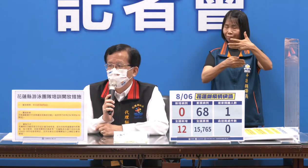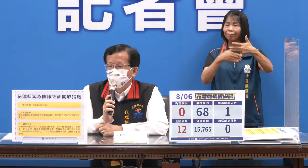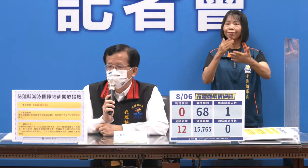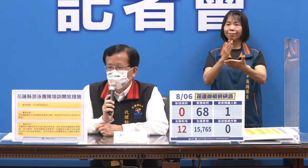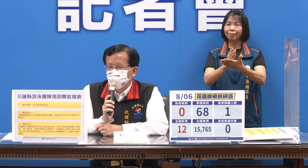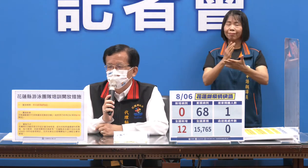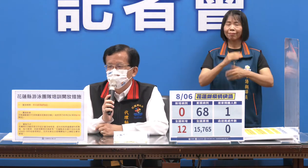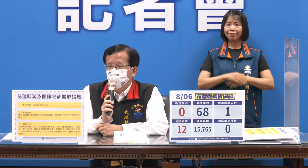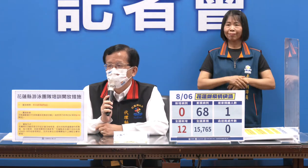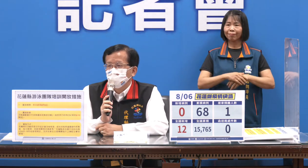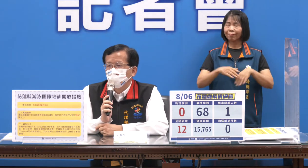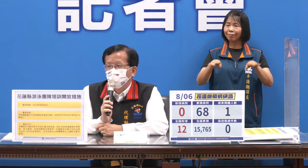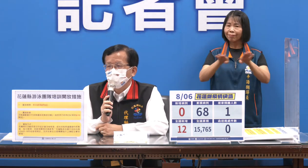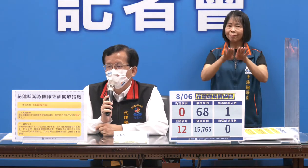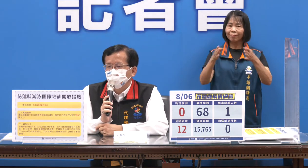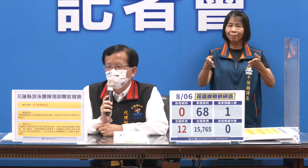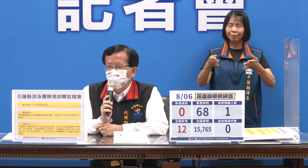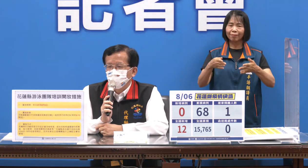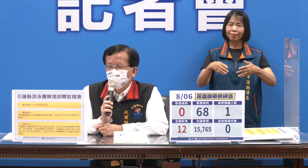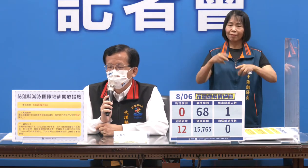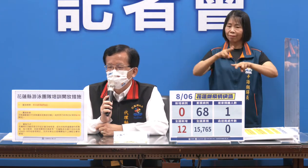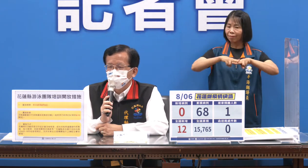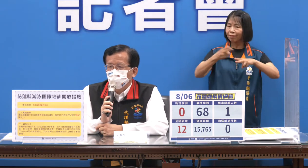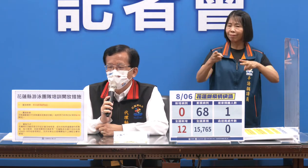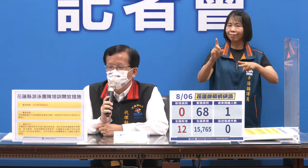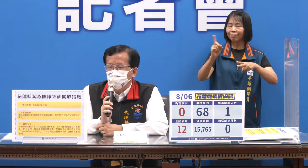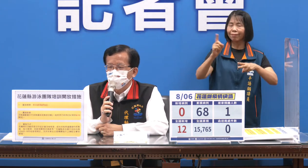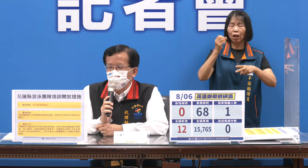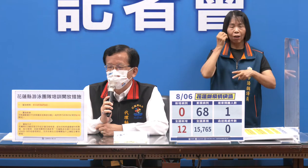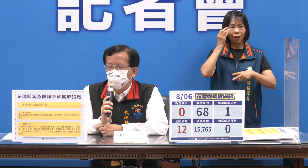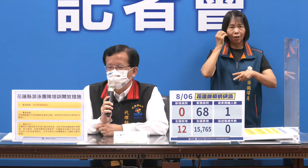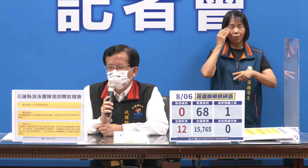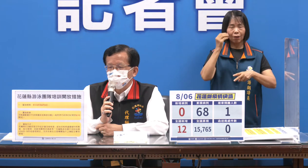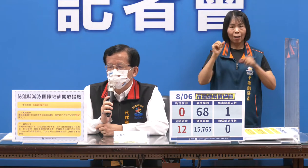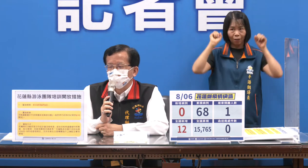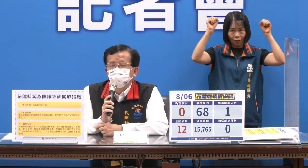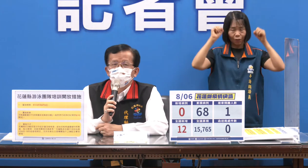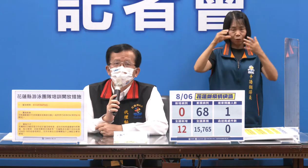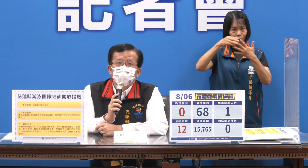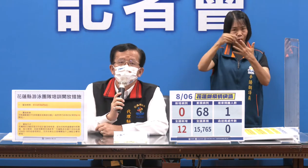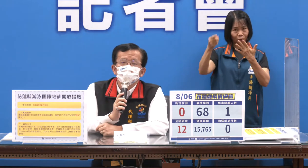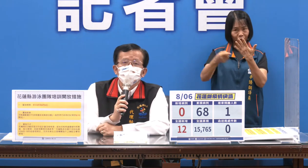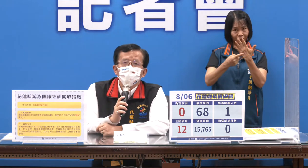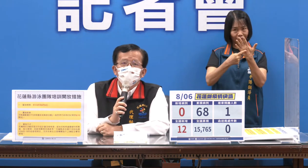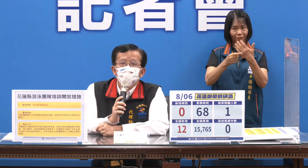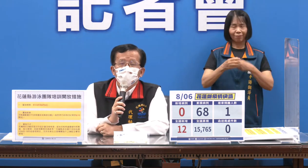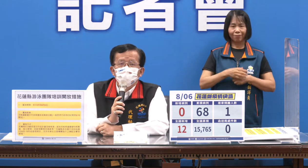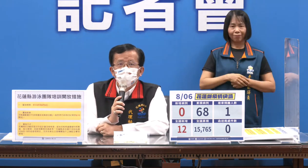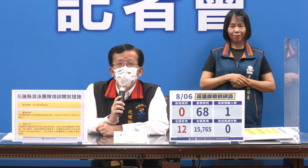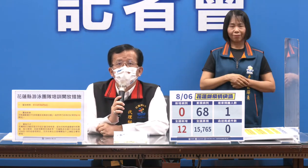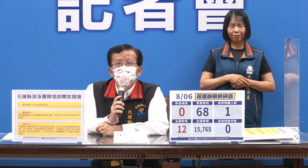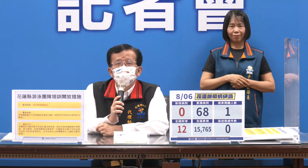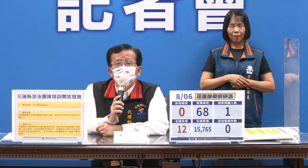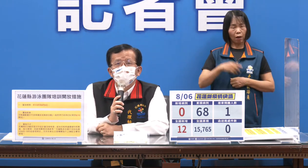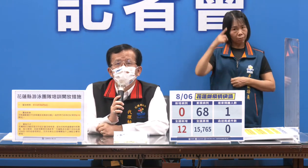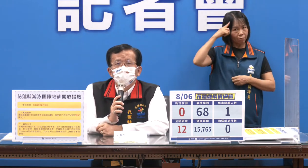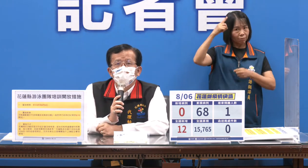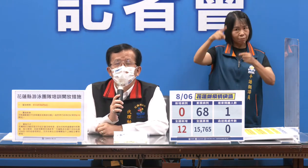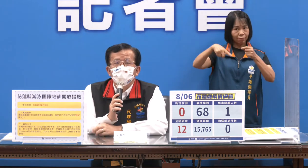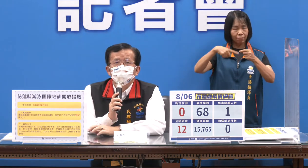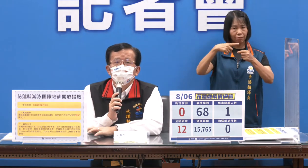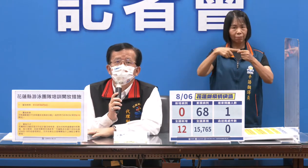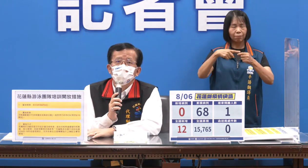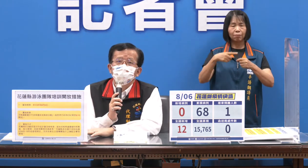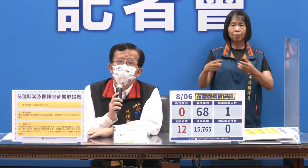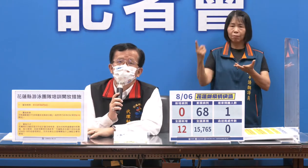啊实施我们开放，也就是花莲县的运动选手，尤其是明年我